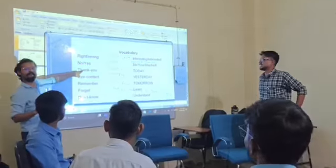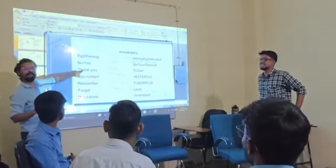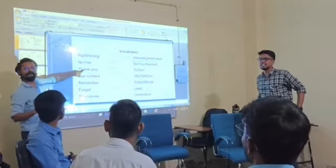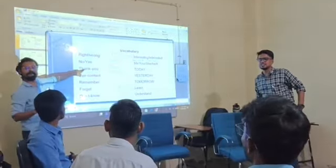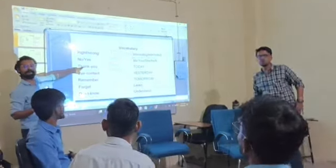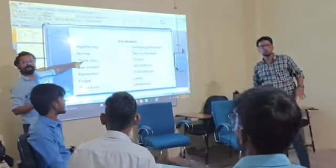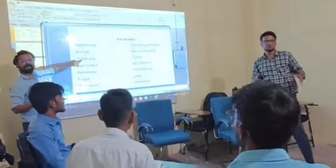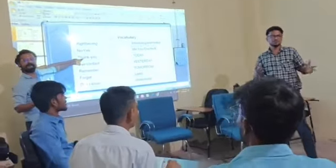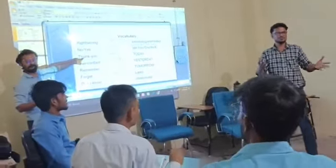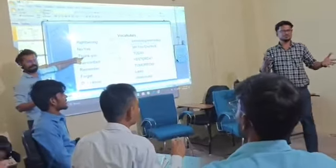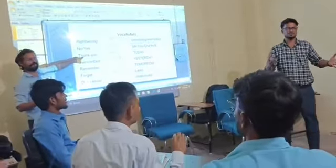थैंक यू।